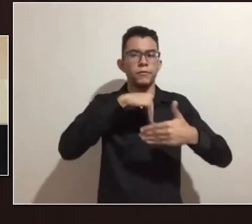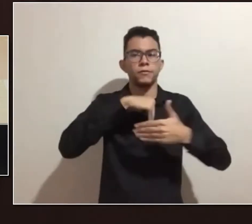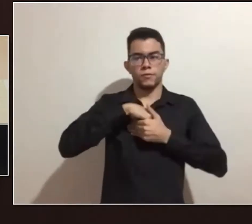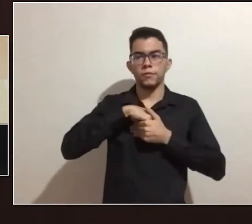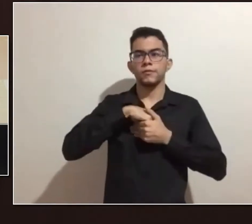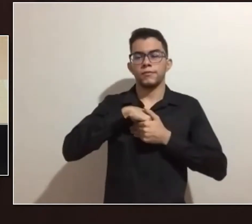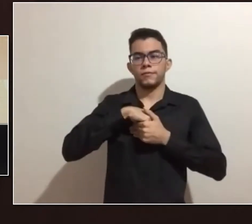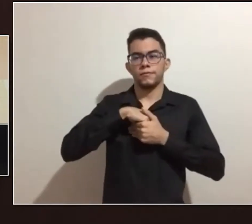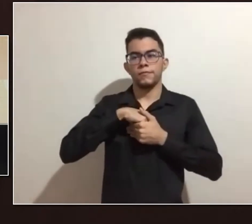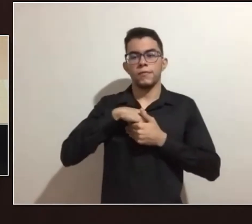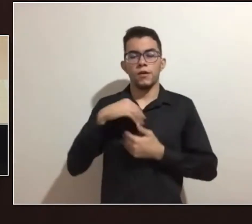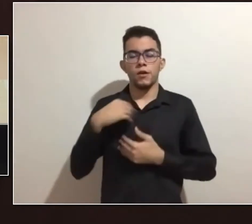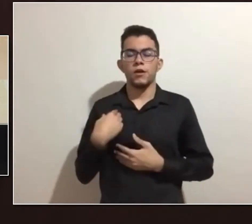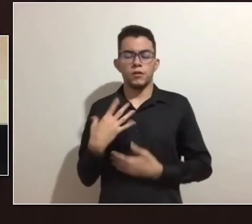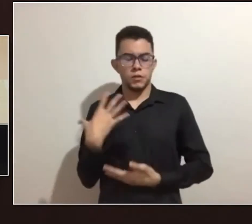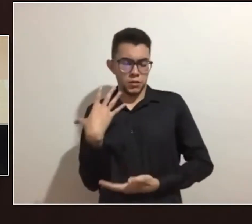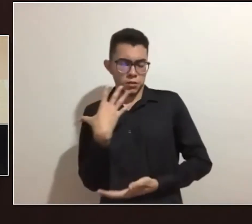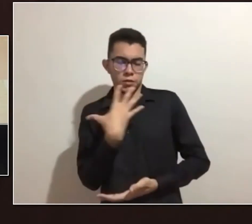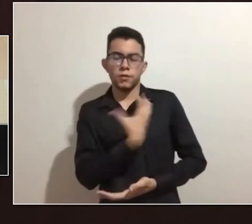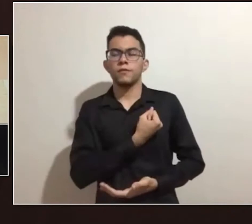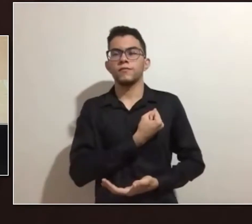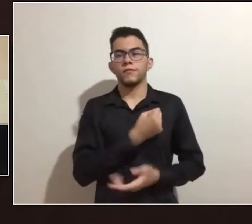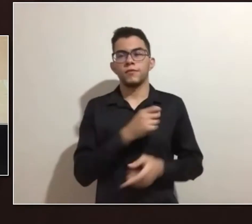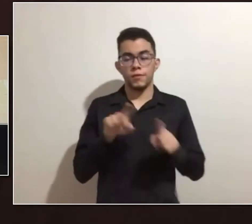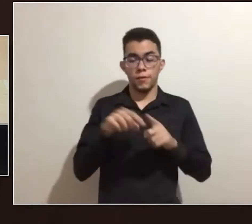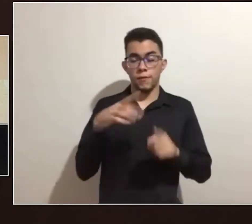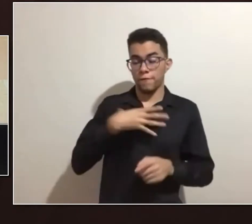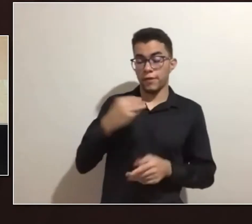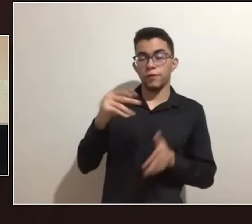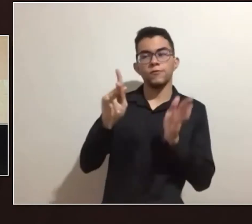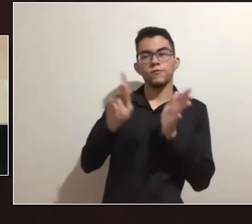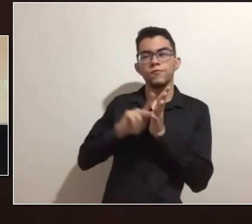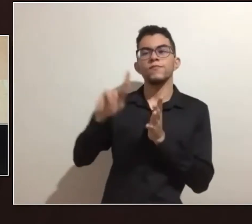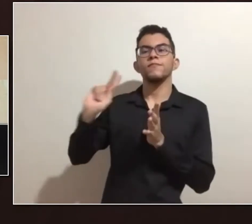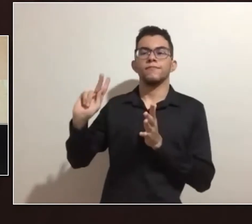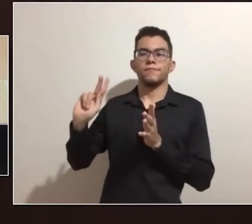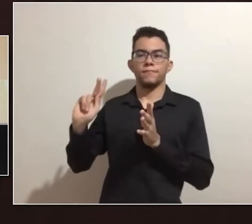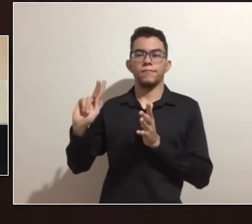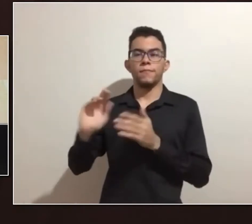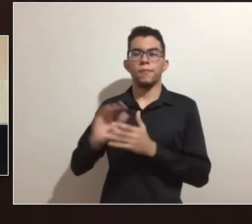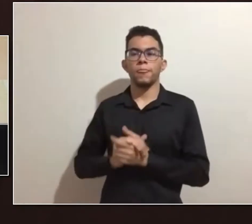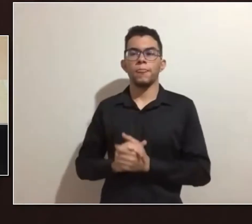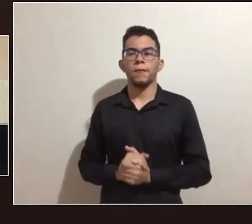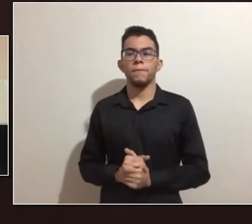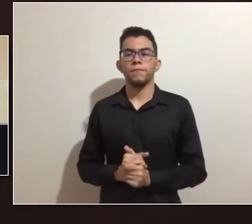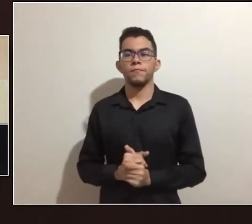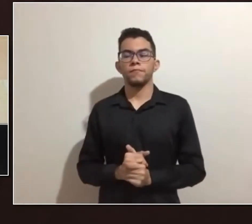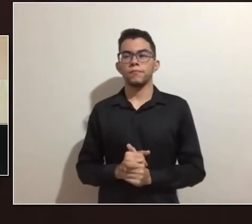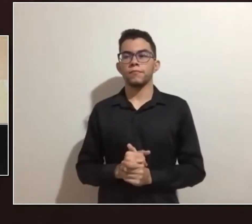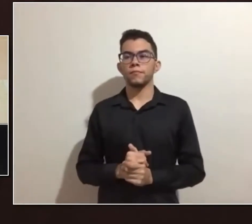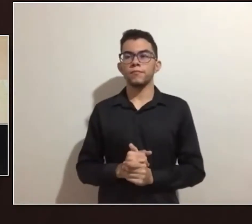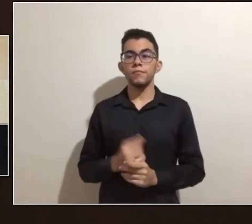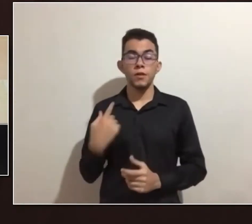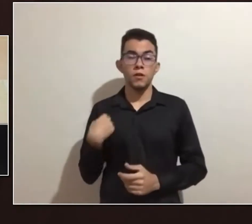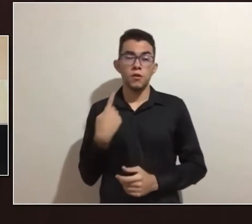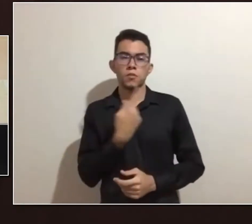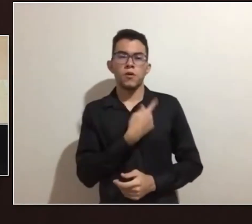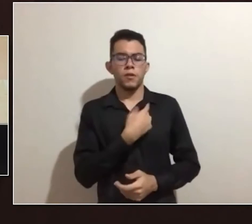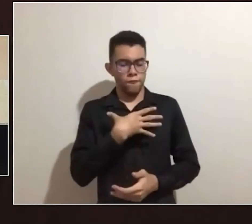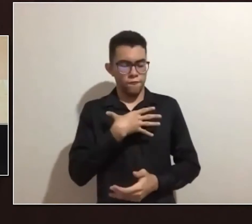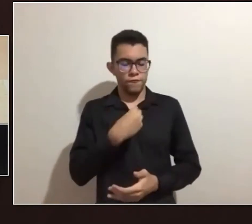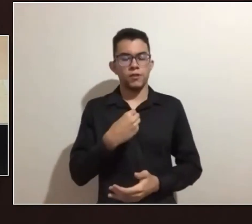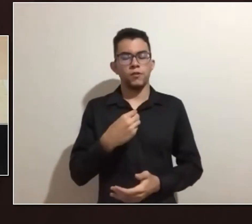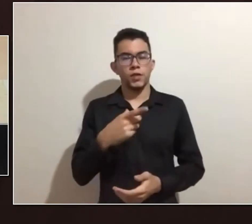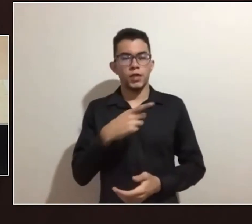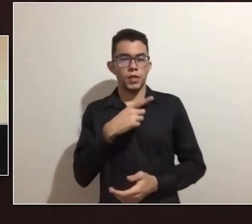e nos fez filhos de Deus. Nós todos somos filhos de Deus, porque recebemos a vida